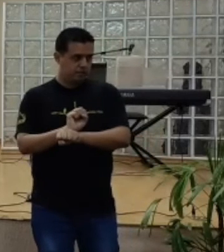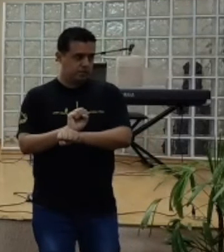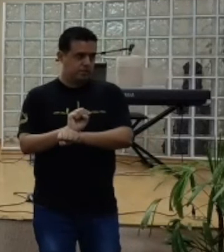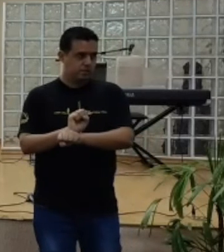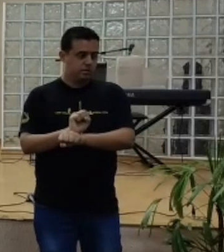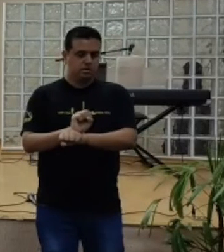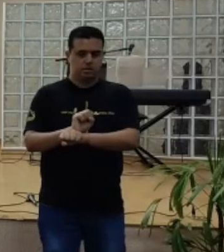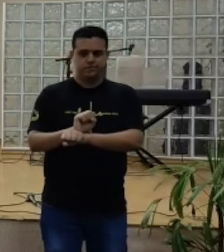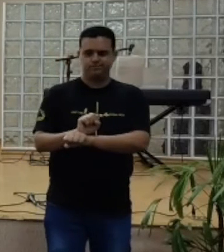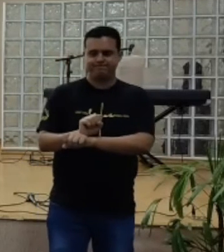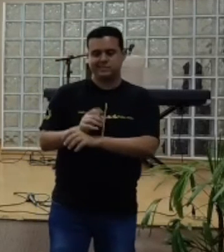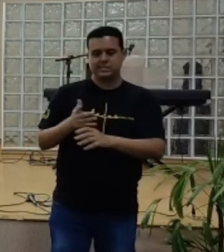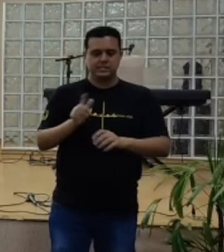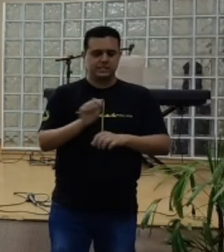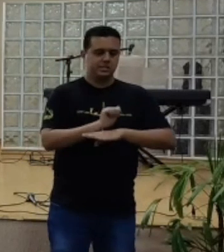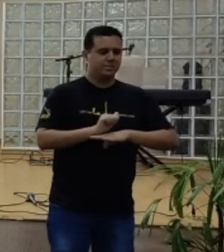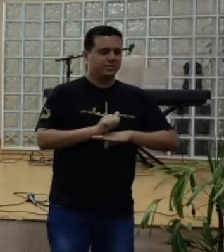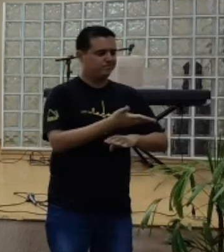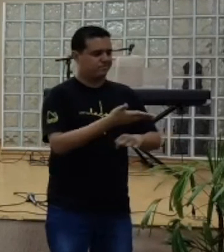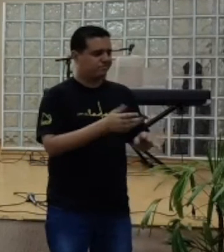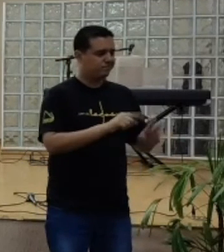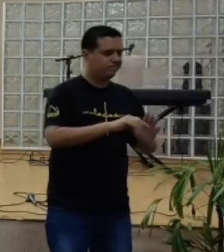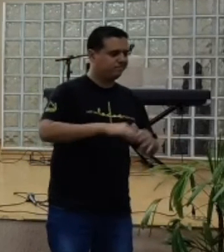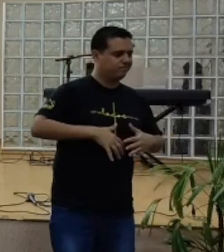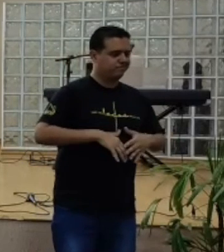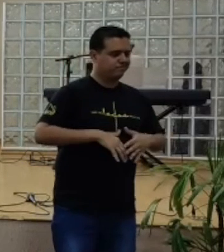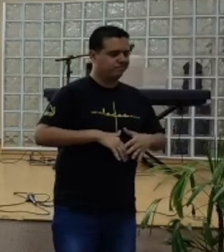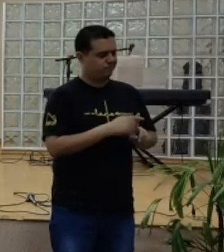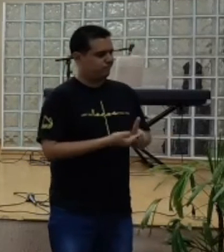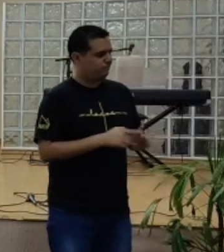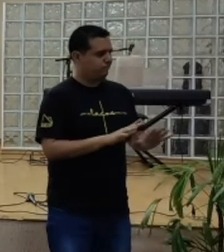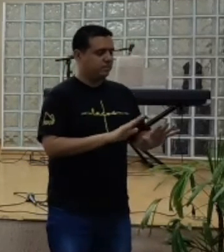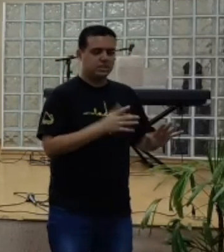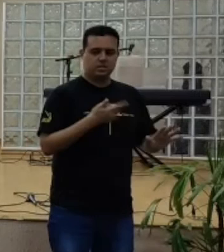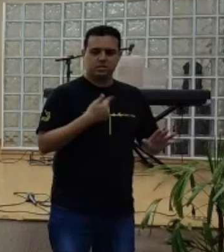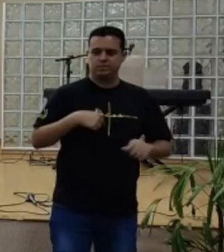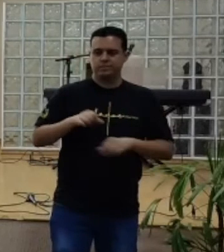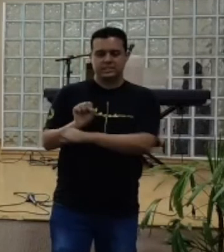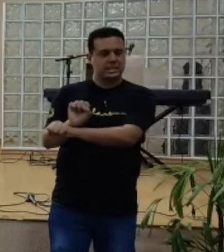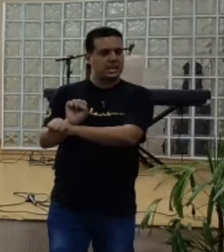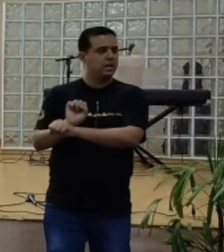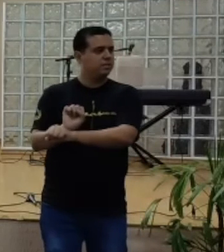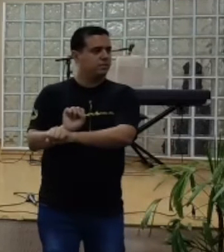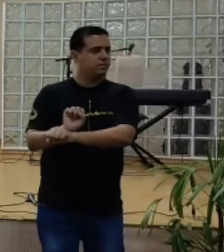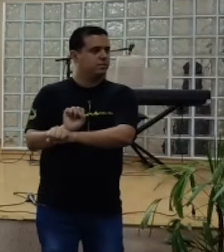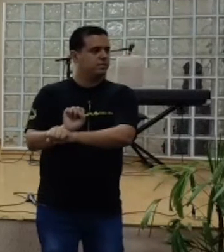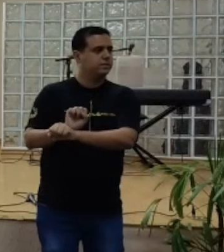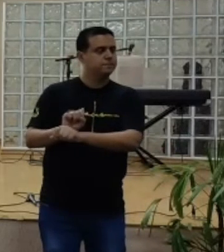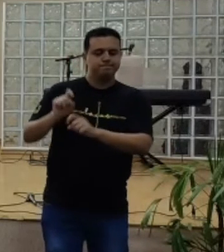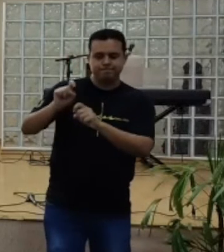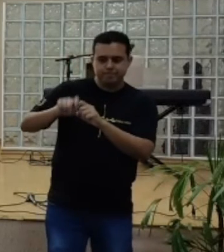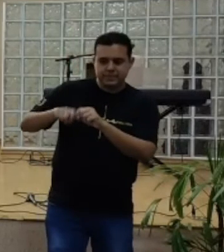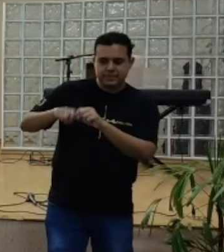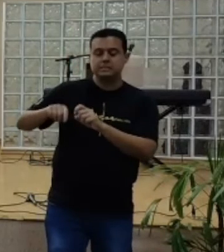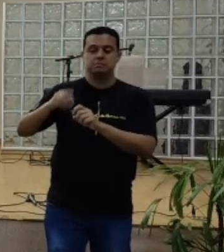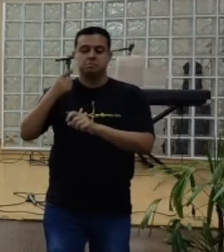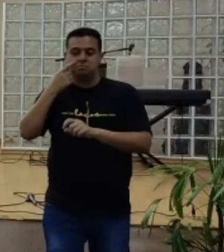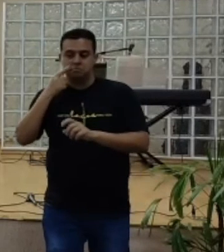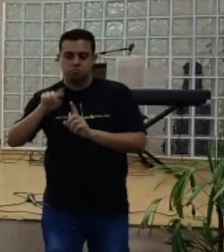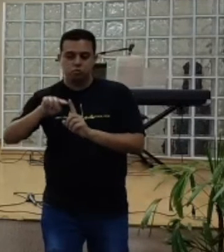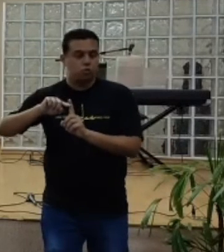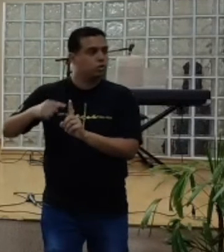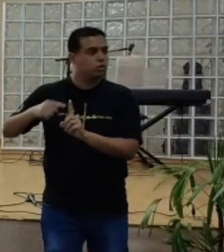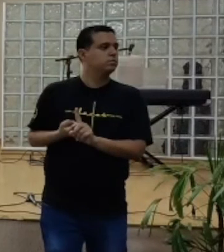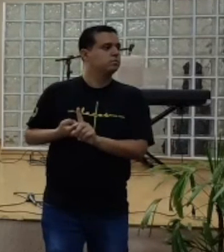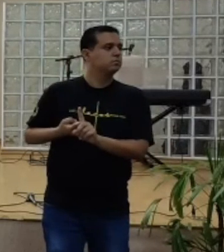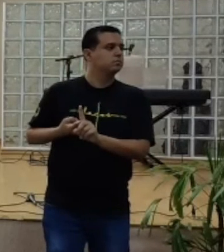dar origem à nação de Israel, não entendendo então assim qual era a promessa de Deus. E